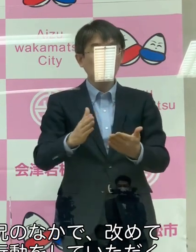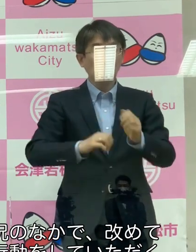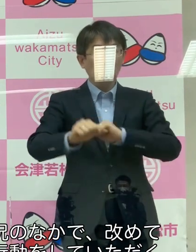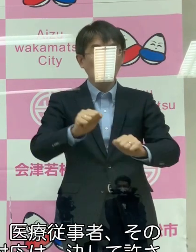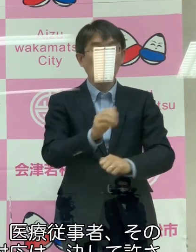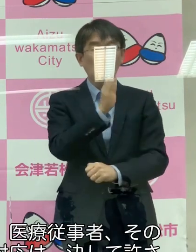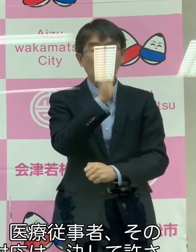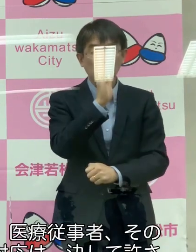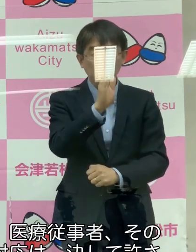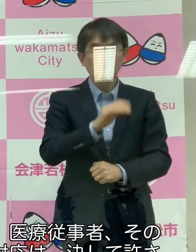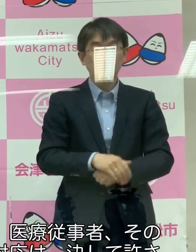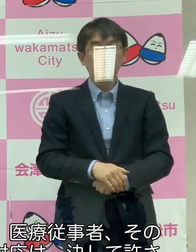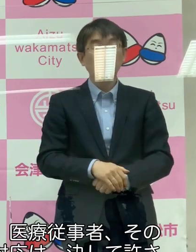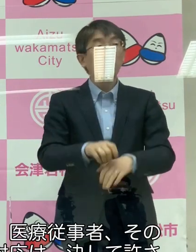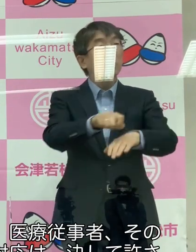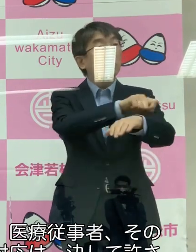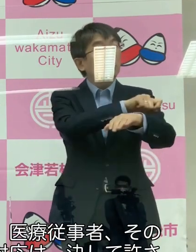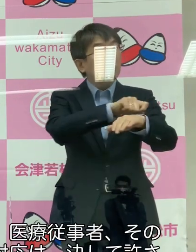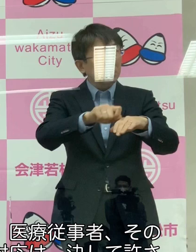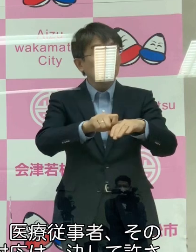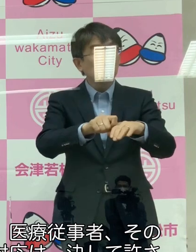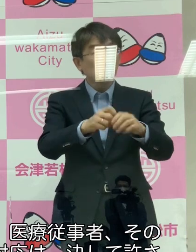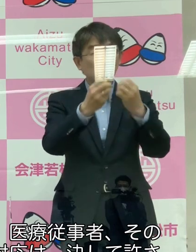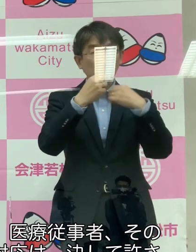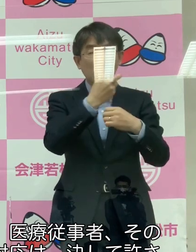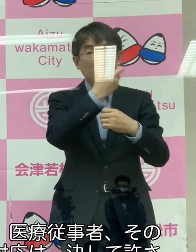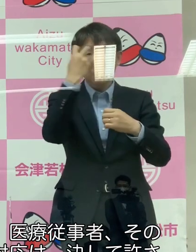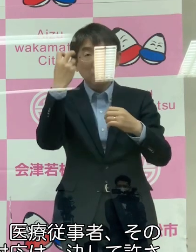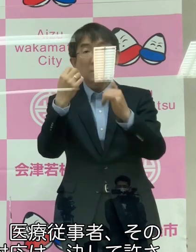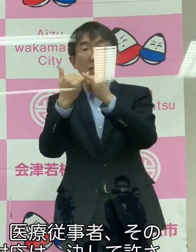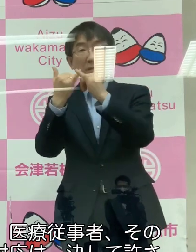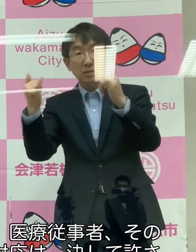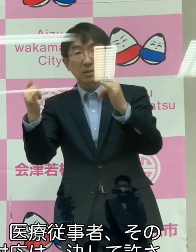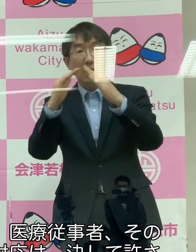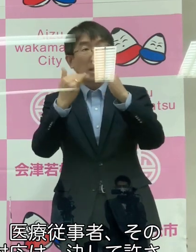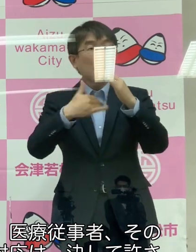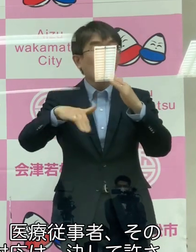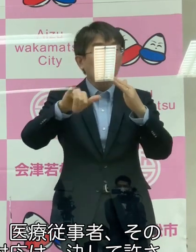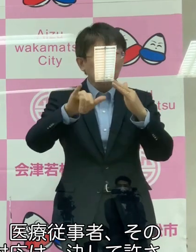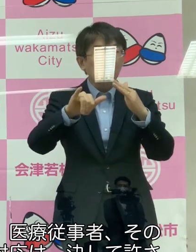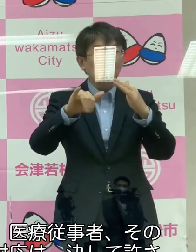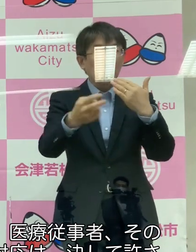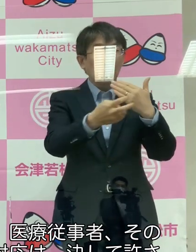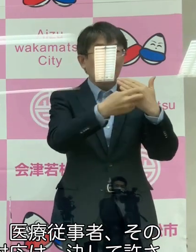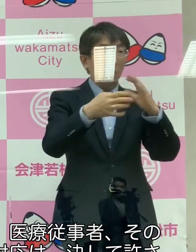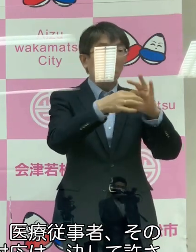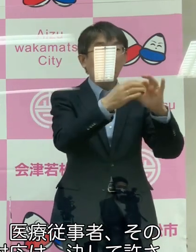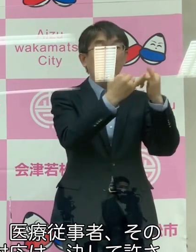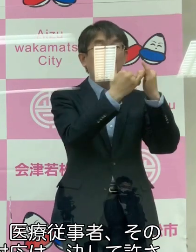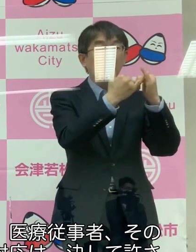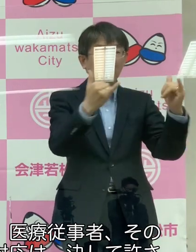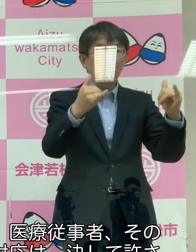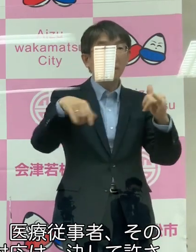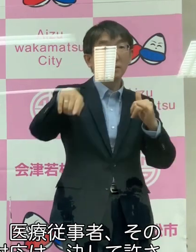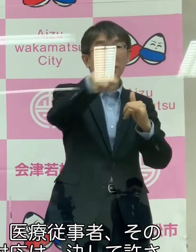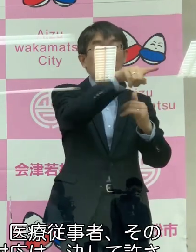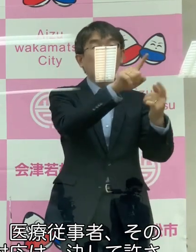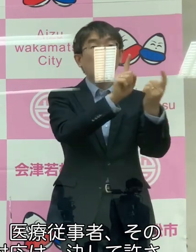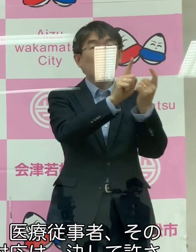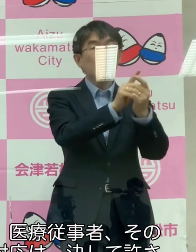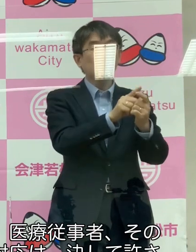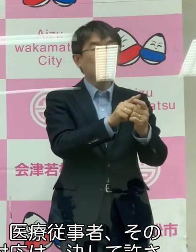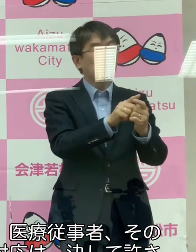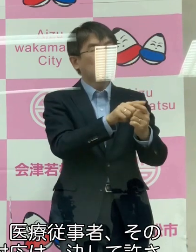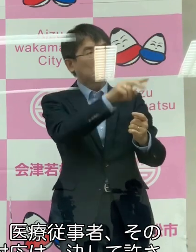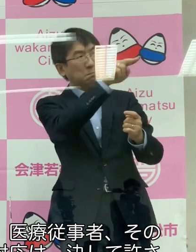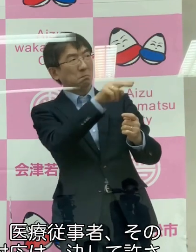願いいたします。特に陽性者やその家族、医療従事者、その他の関係者への差別的な